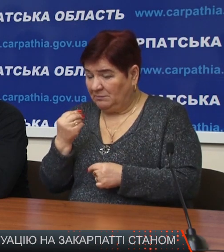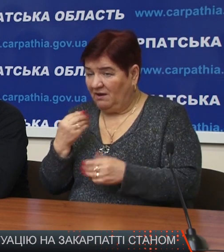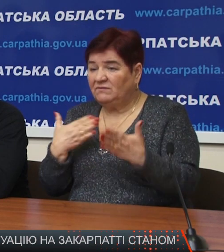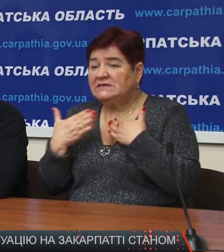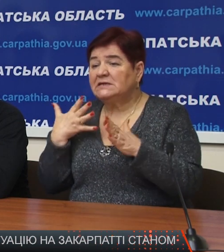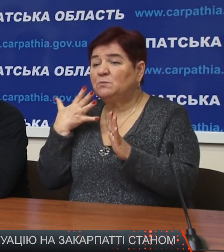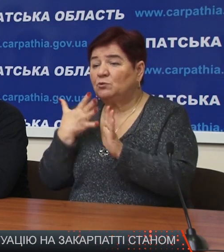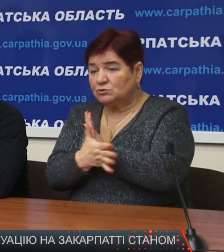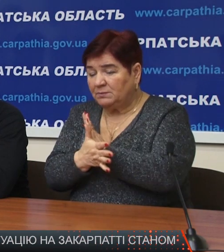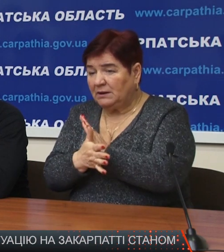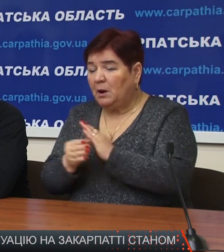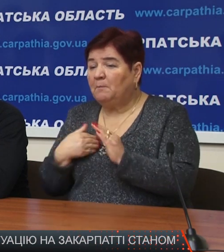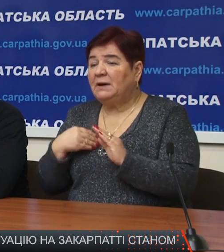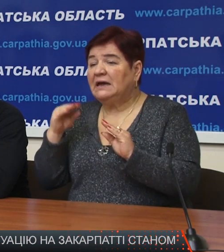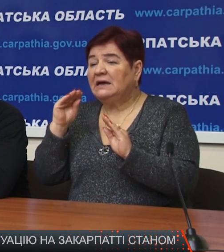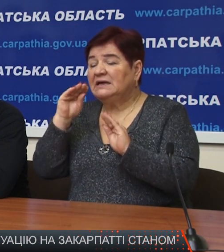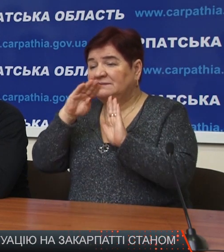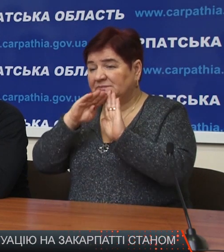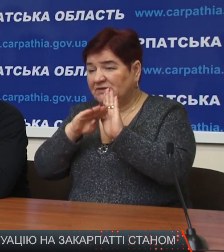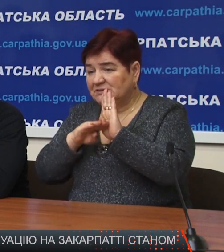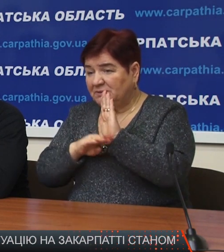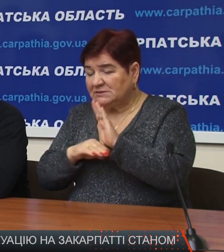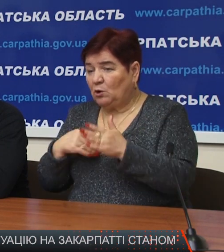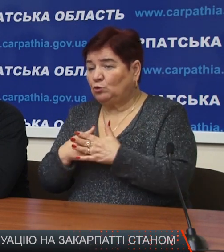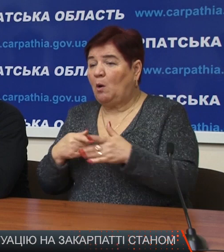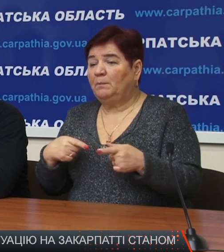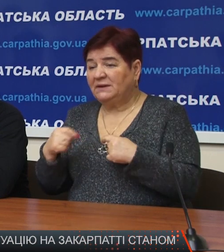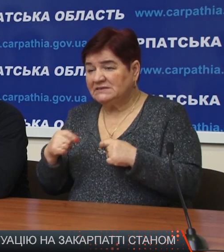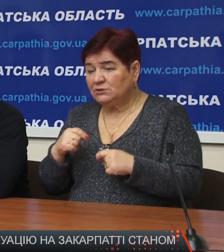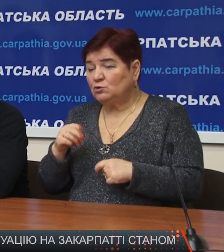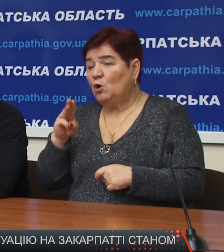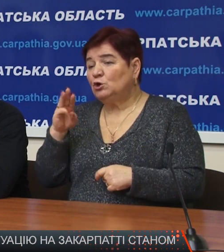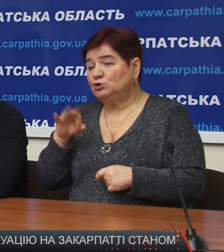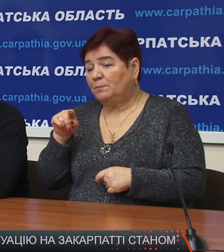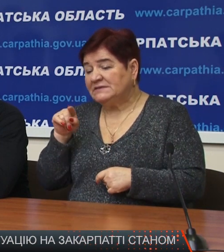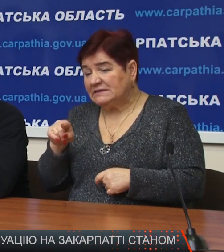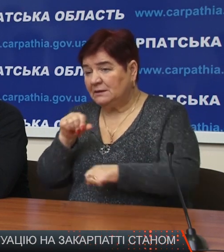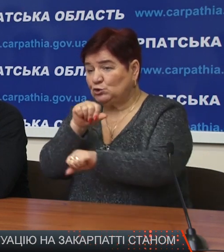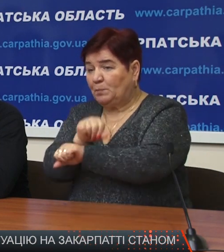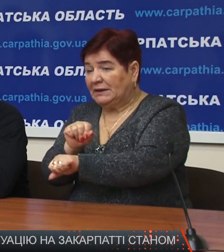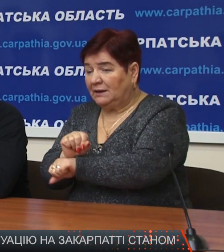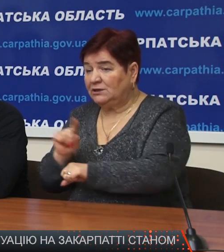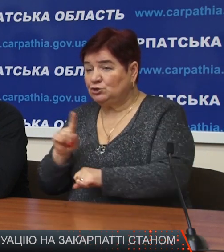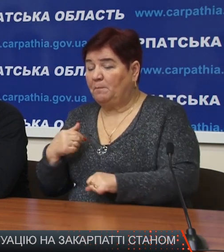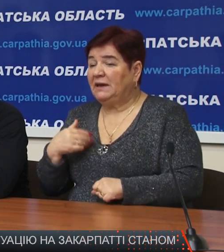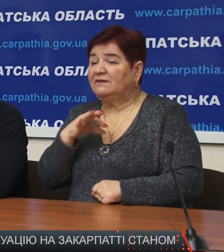Я думаю, ми зараз складемо список, звернемося до бізнесу, так, щоб вони ці речі призупинили,